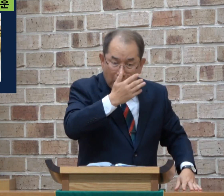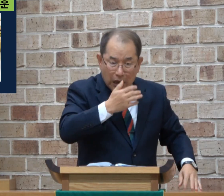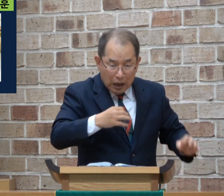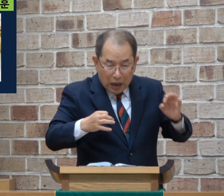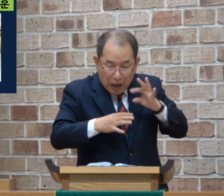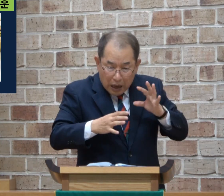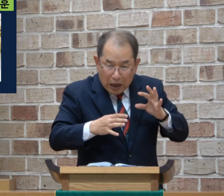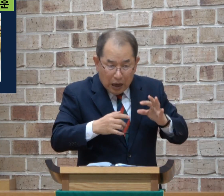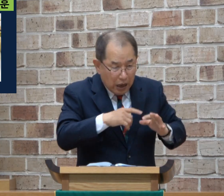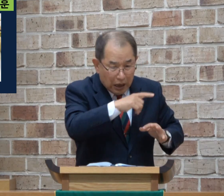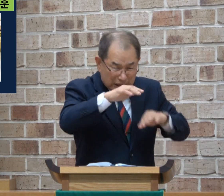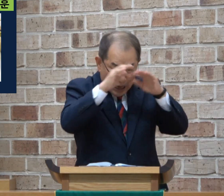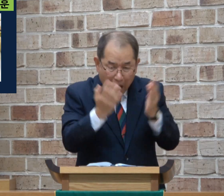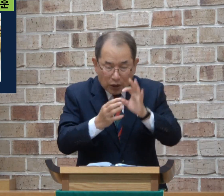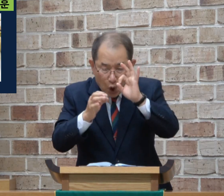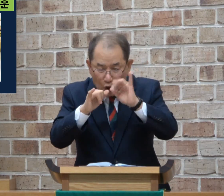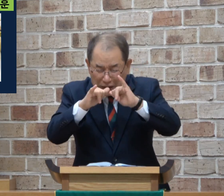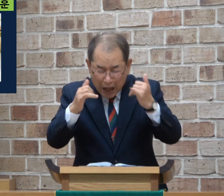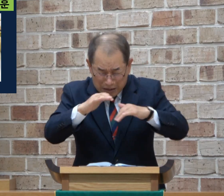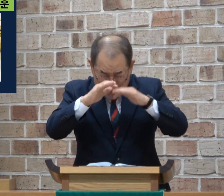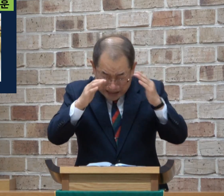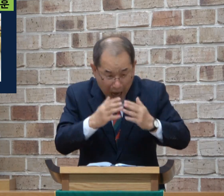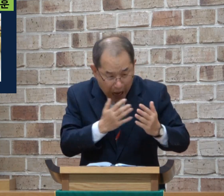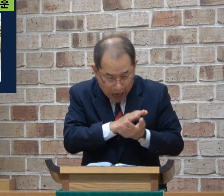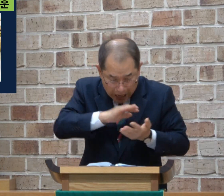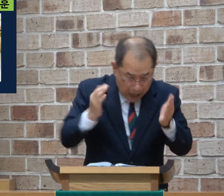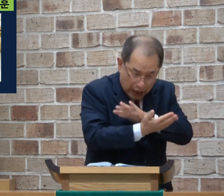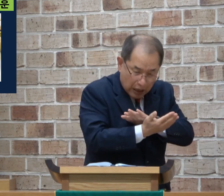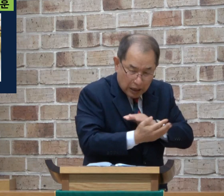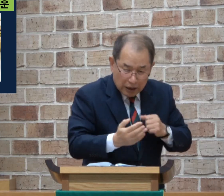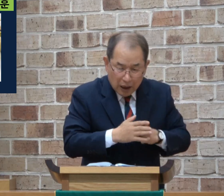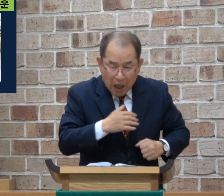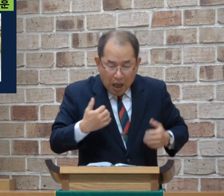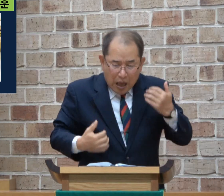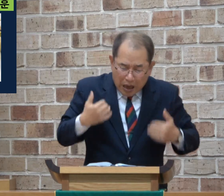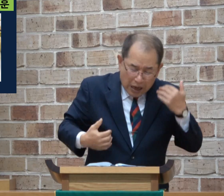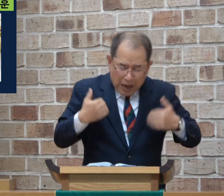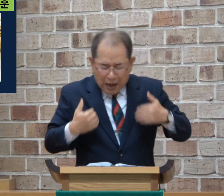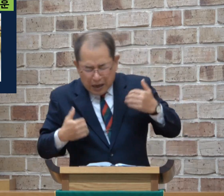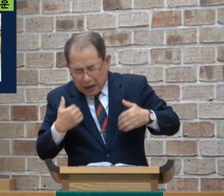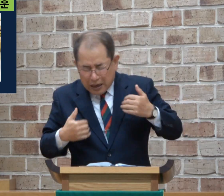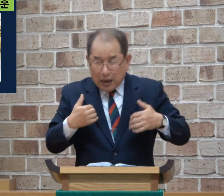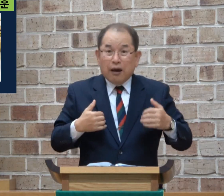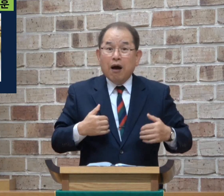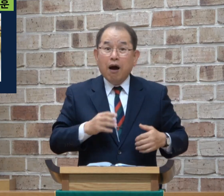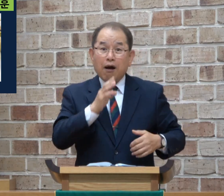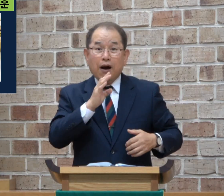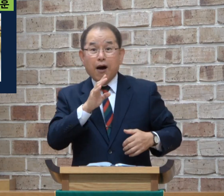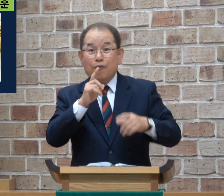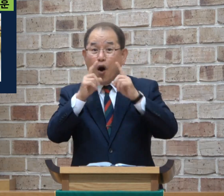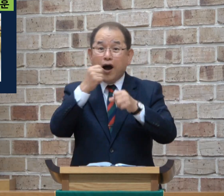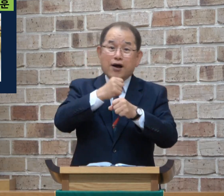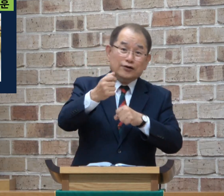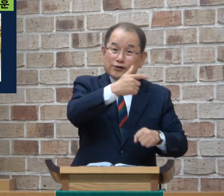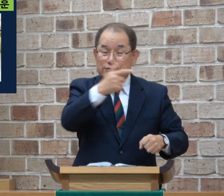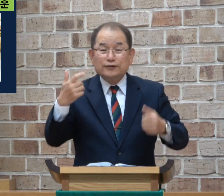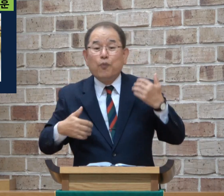10사람 모두 깨끗하게 변했습니다. 너무 기뻤습니다. 정말 말할 수 없이 기뻤습니다.